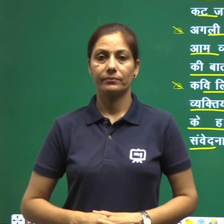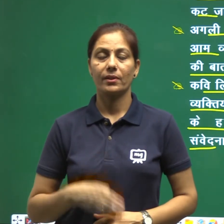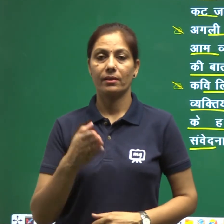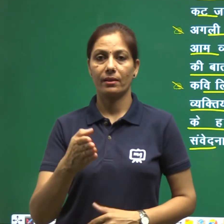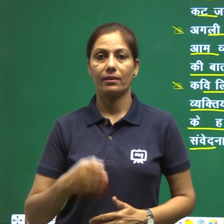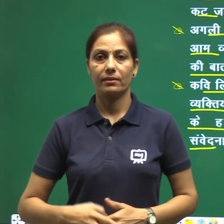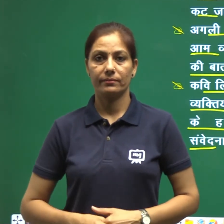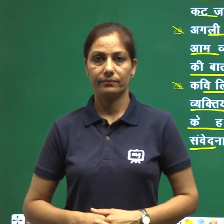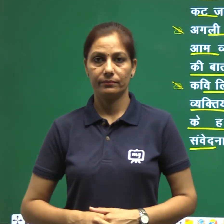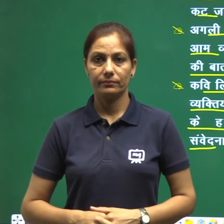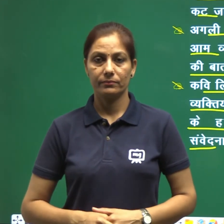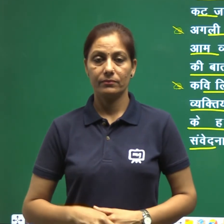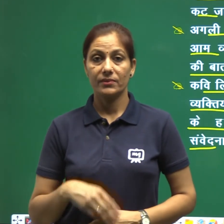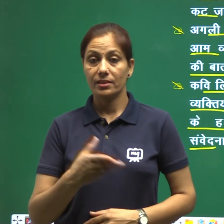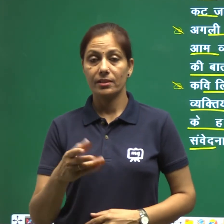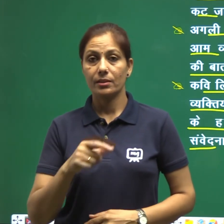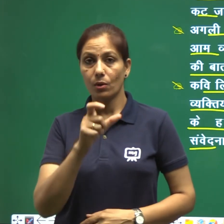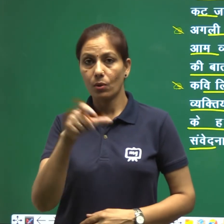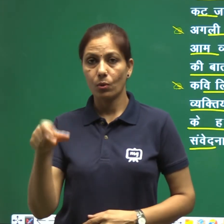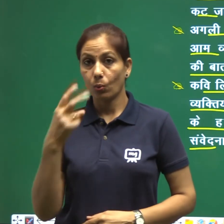ये किसी को देखकर